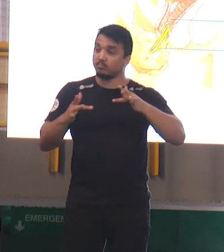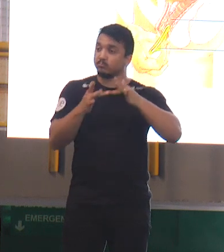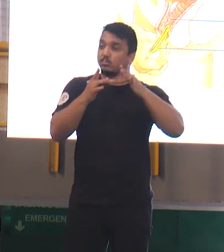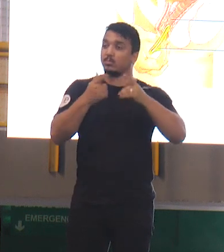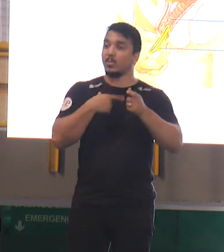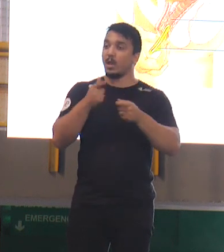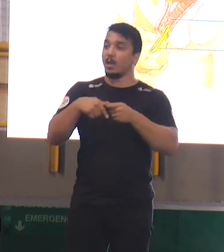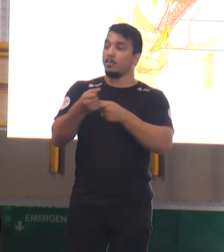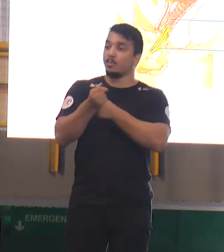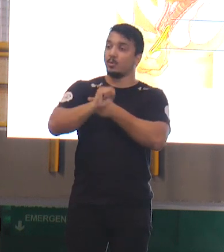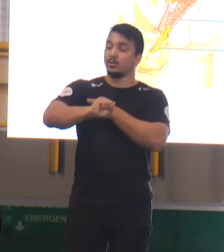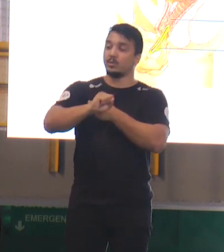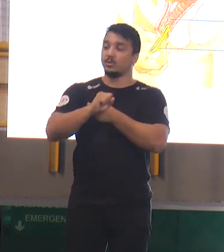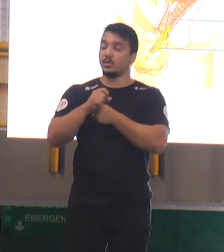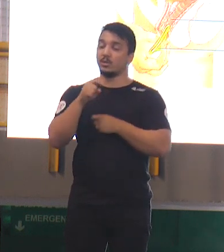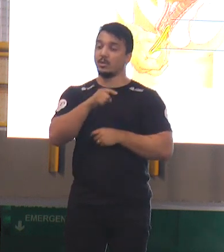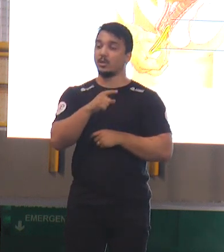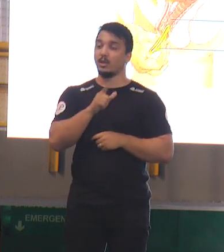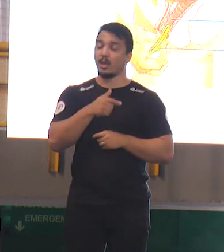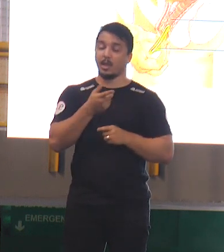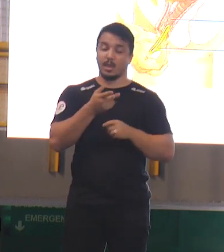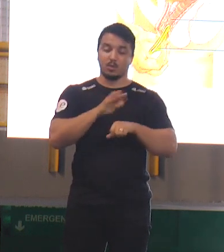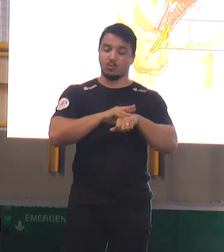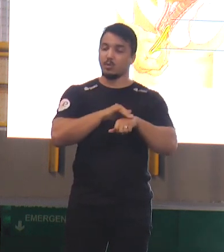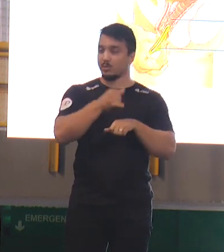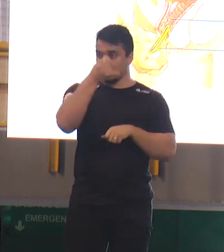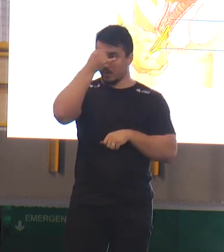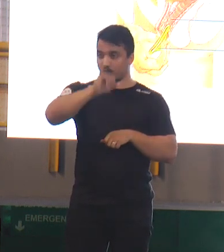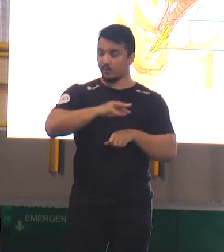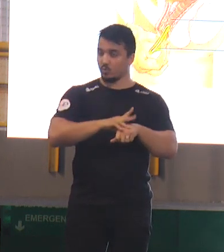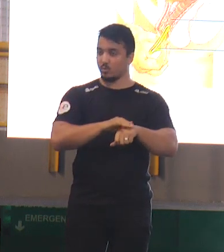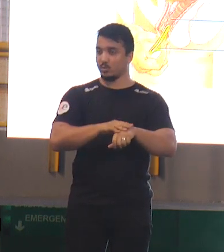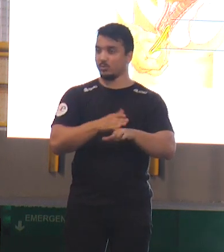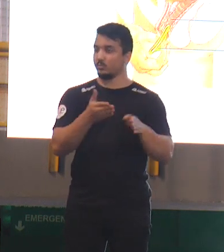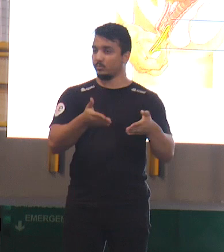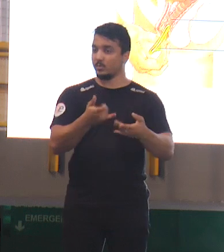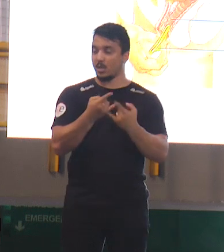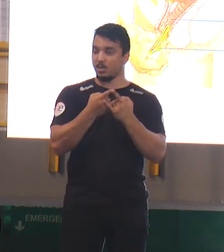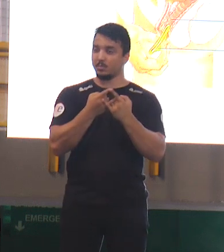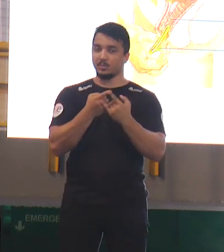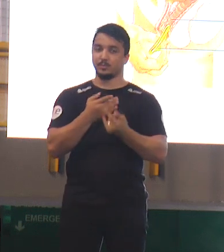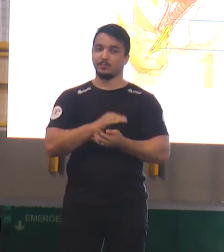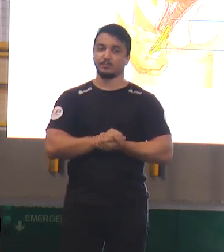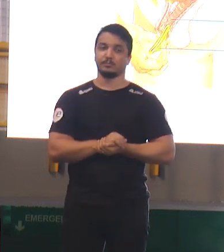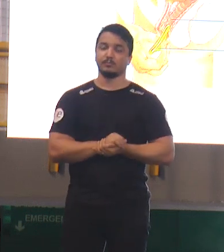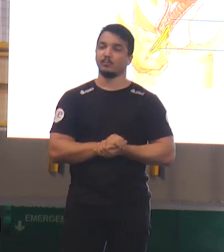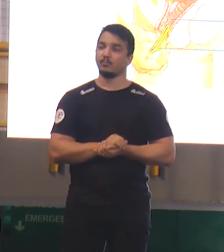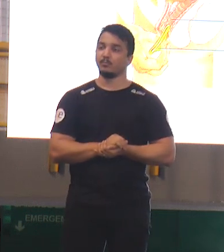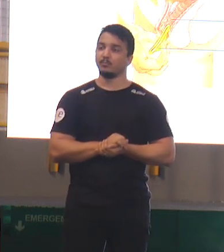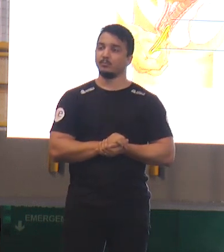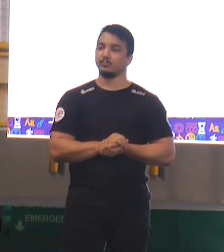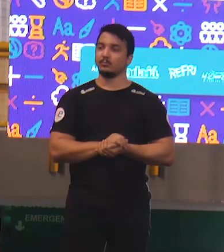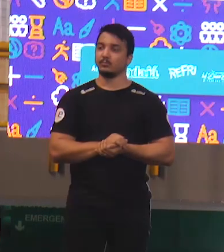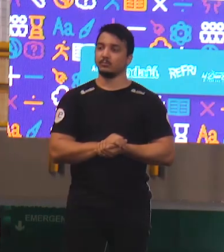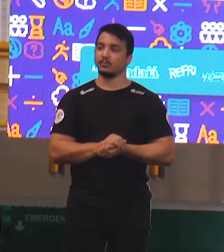De proteger-se contra quem? Contra uma infecção sexualmente transmissível, tá certo? Vamos lá.